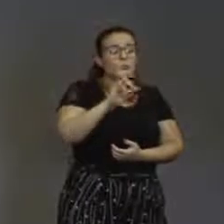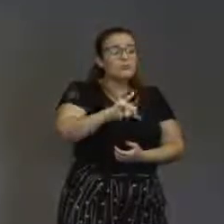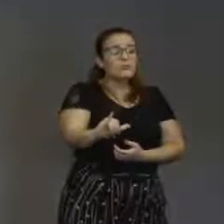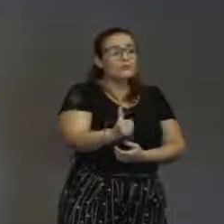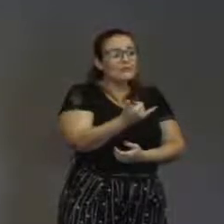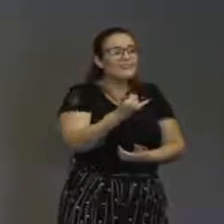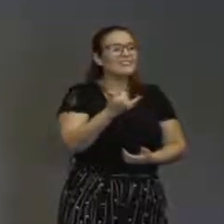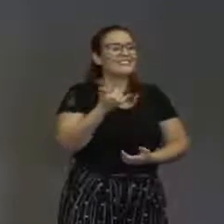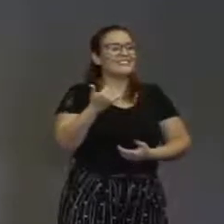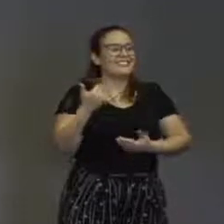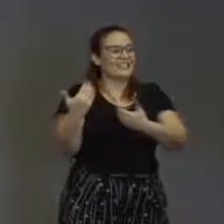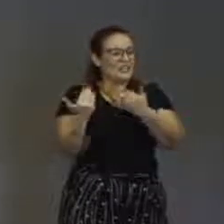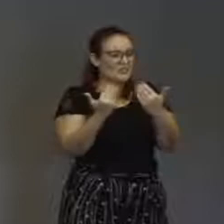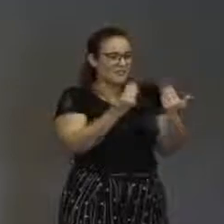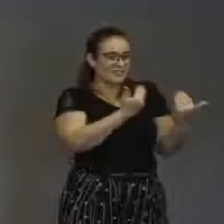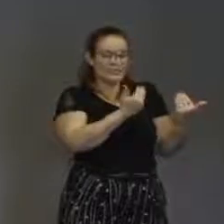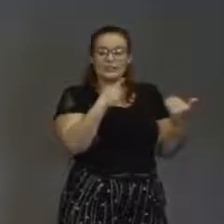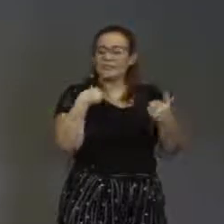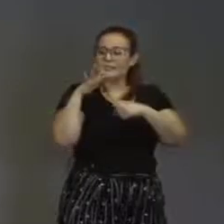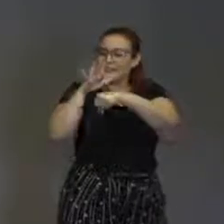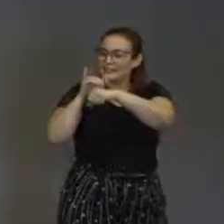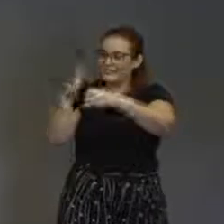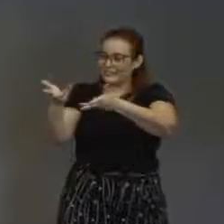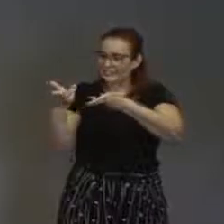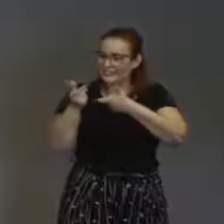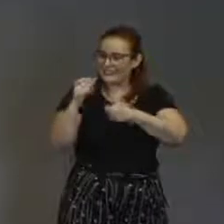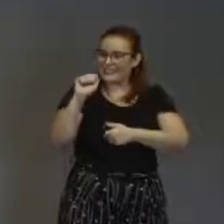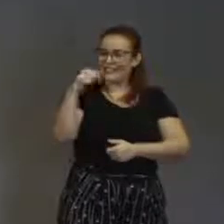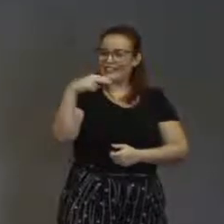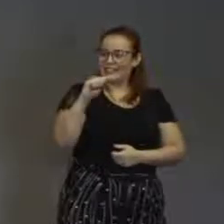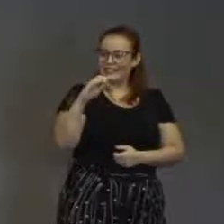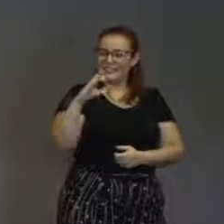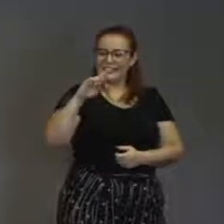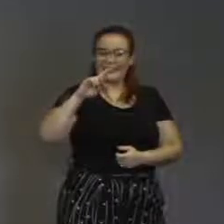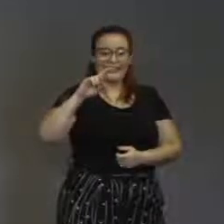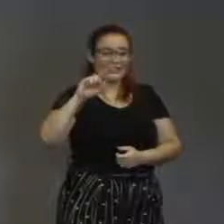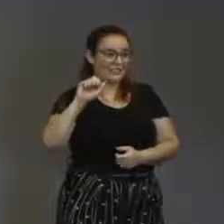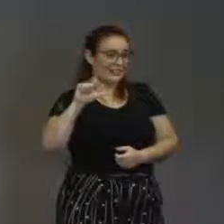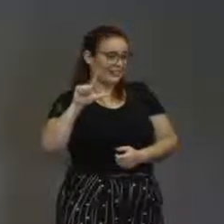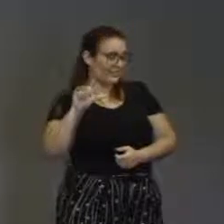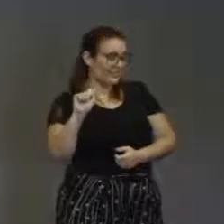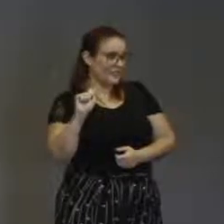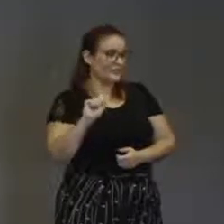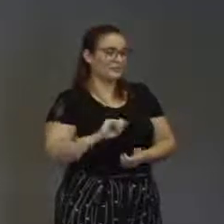conversas todas, eu vou chamar a Ana Carla, né? Acho que, previamente...